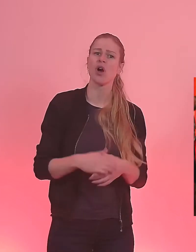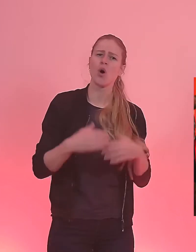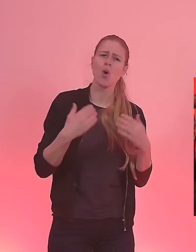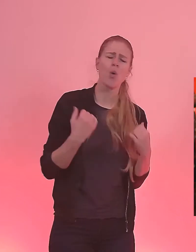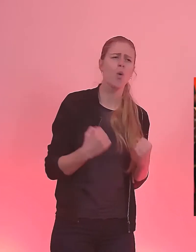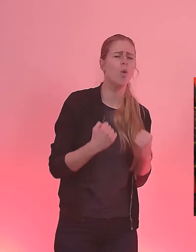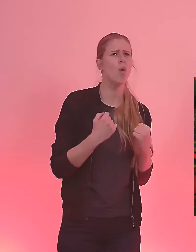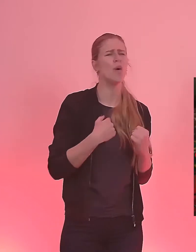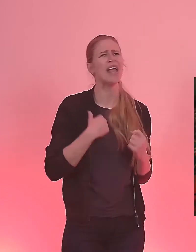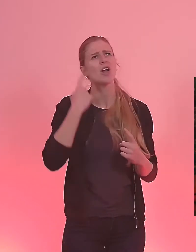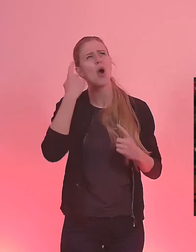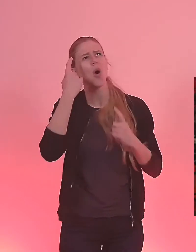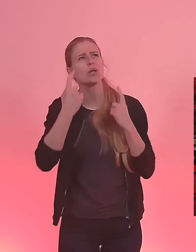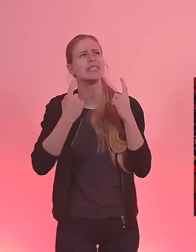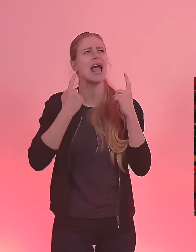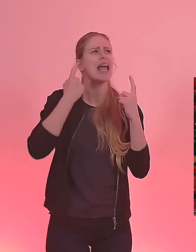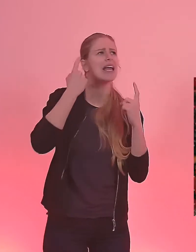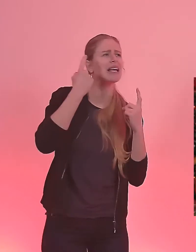niet.